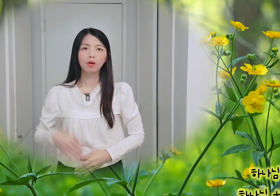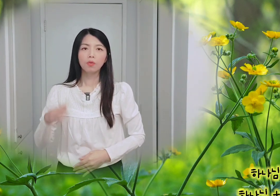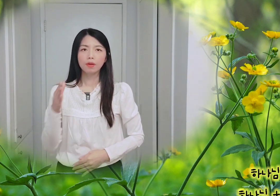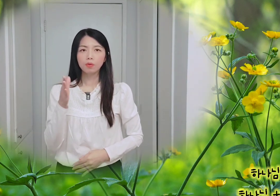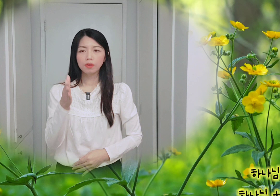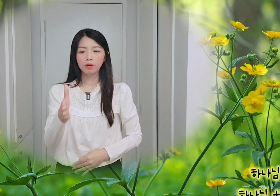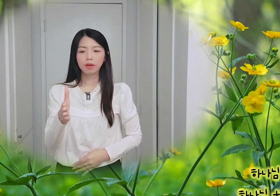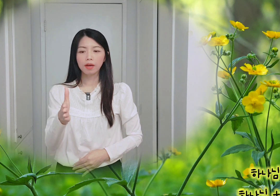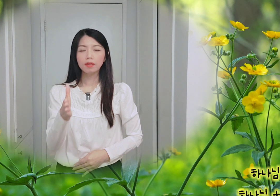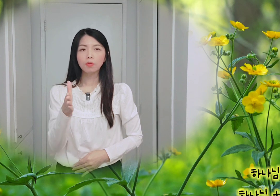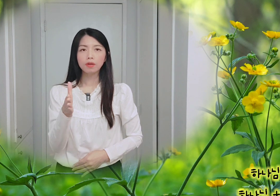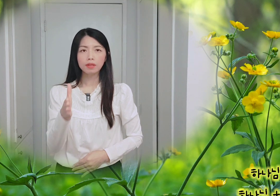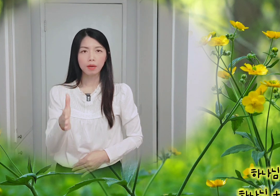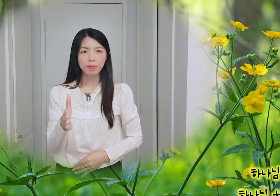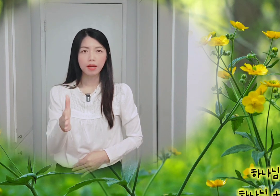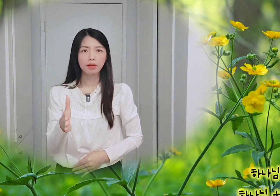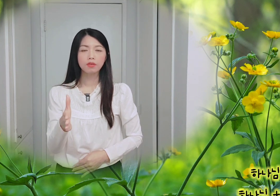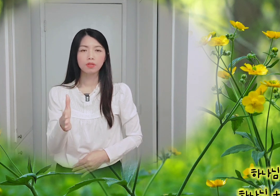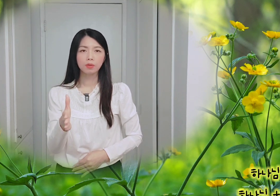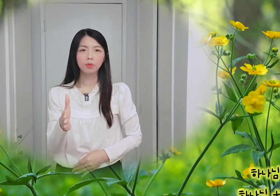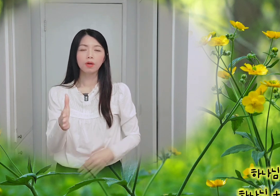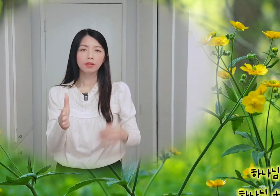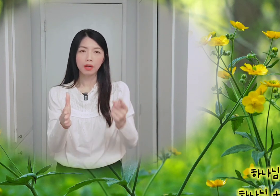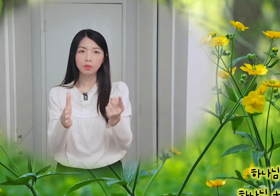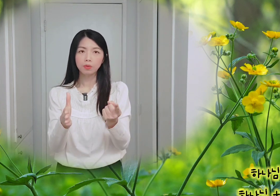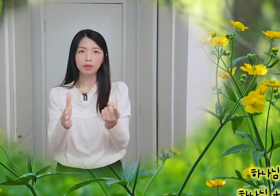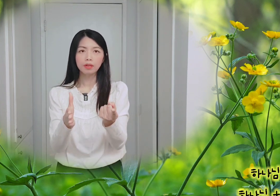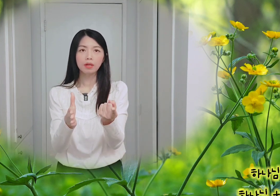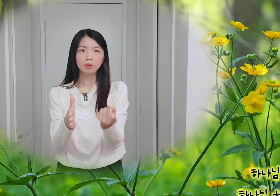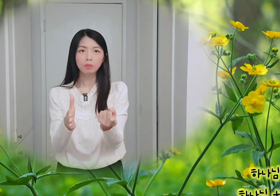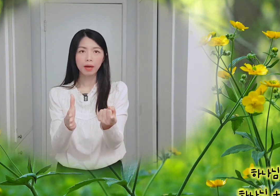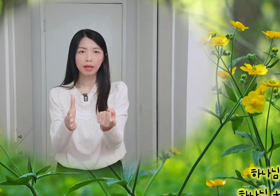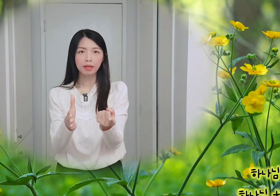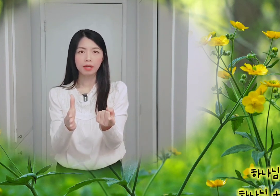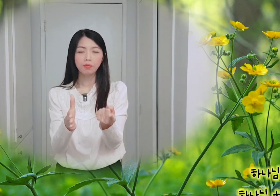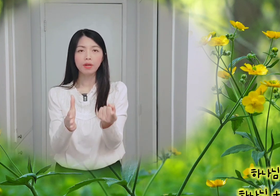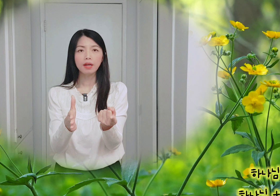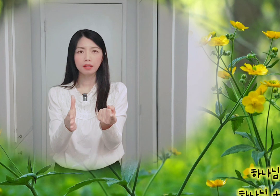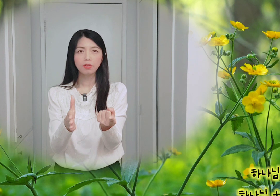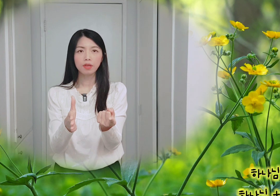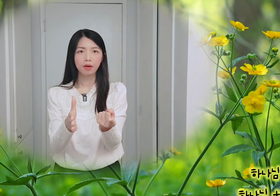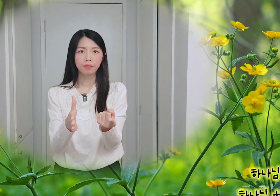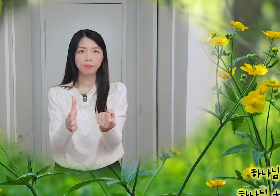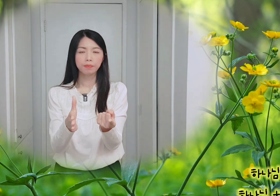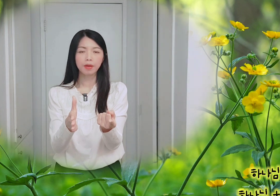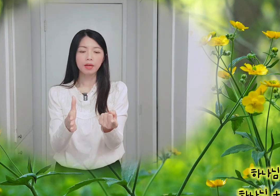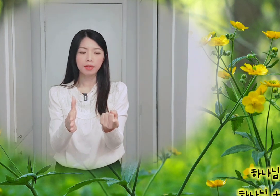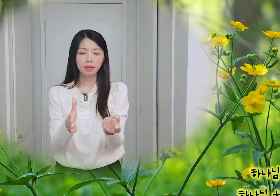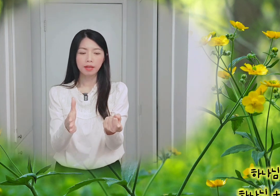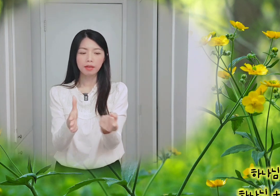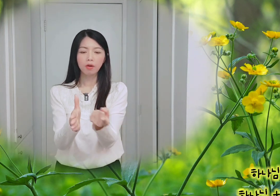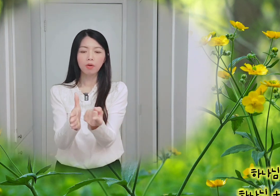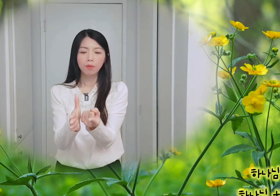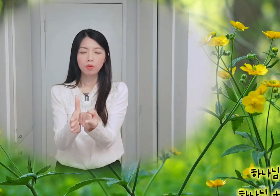수어는요. 왼손은 이렇게 손끝이 앞을 향하게 해주시고 다른 손은 손바닥이 위를 향하게 해주세요.